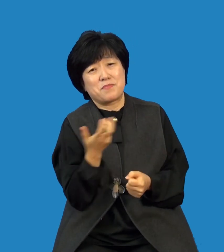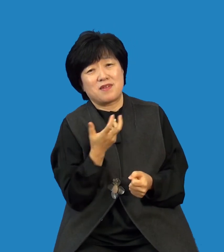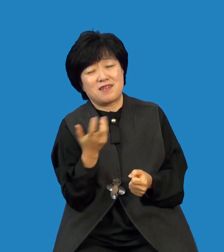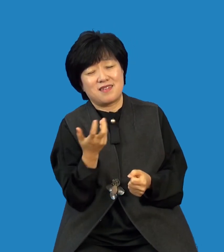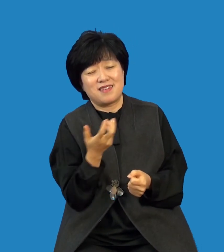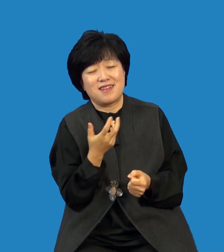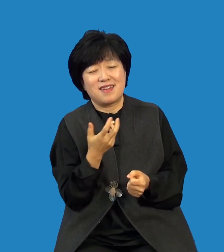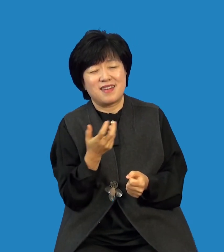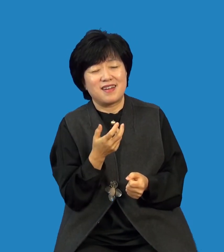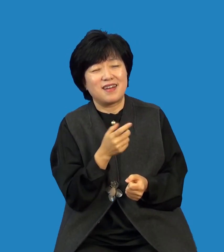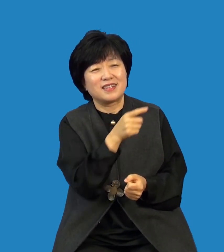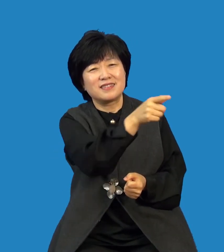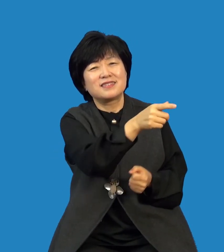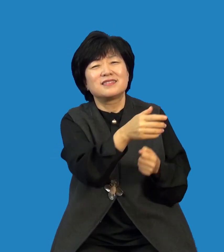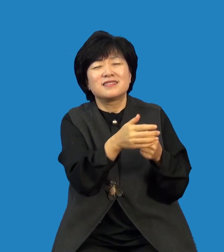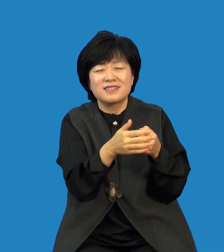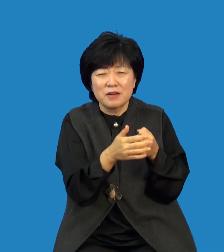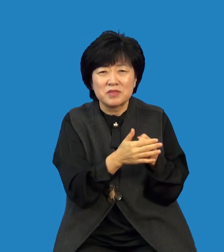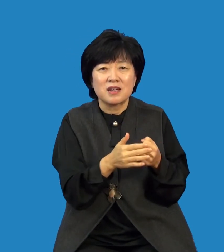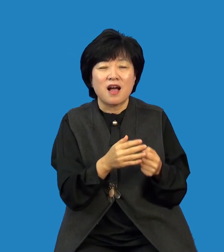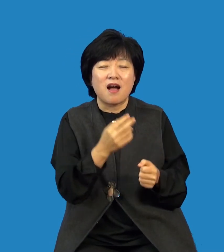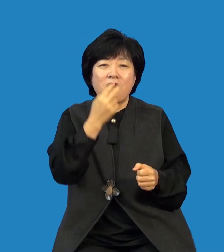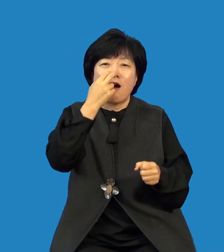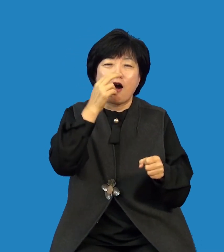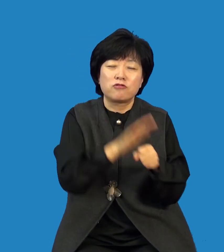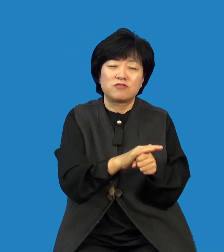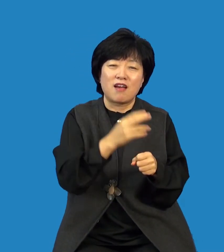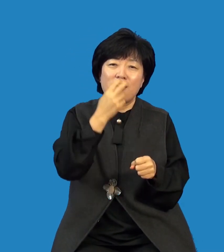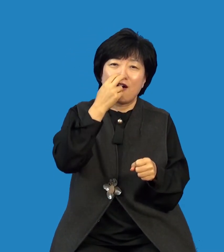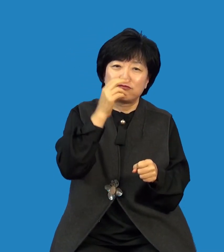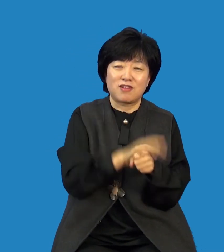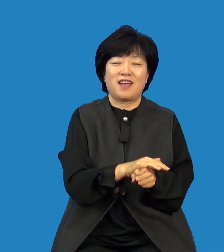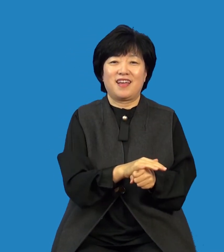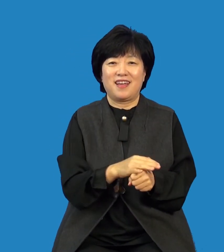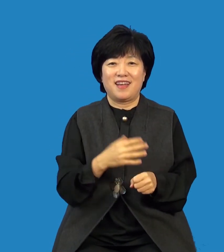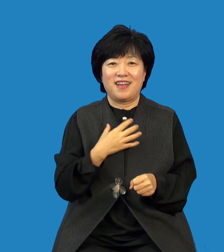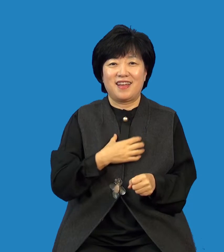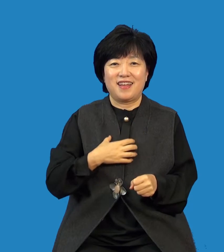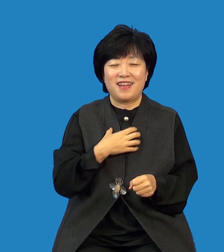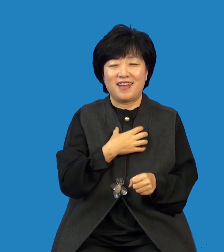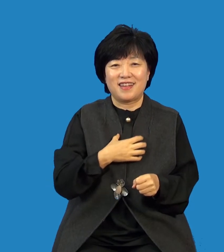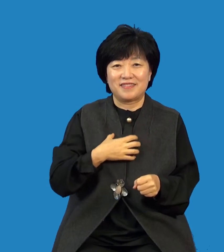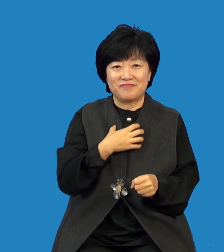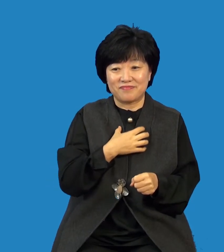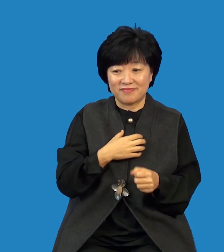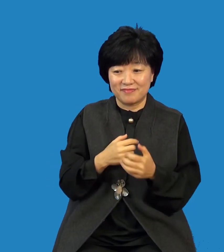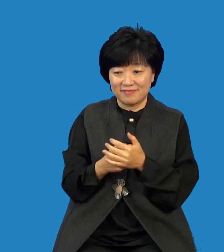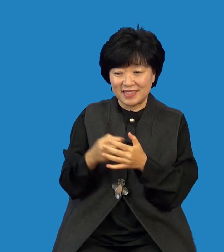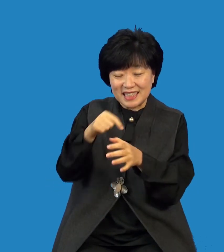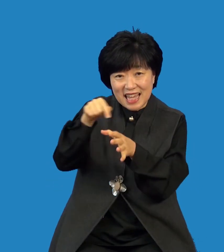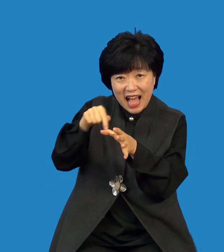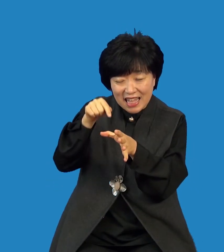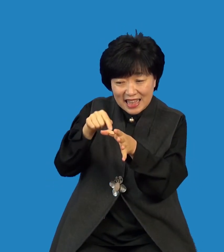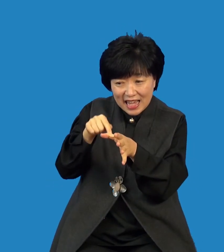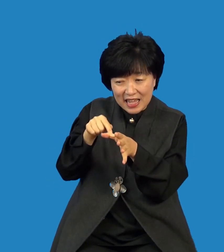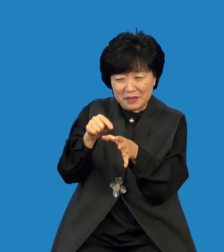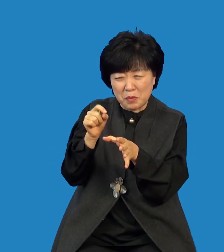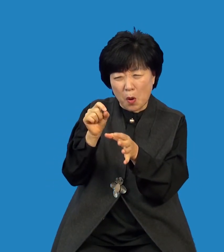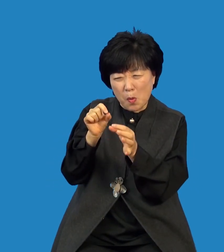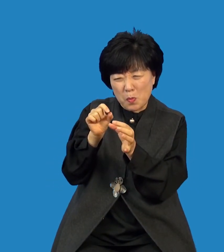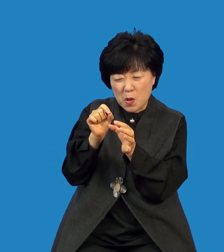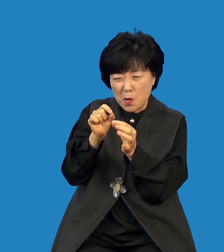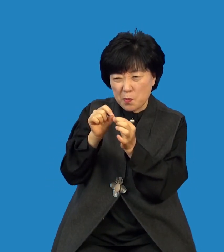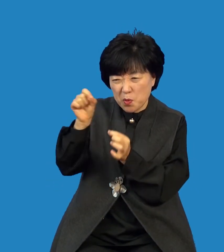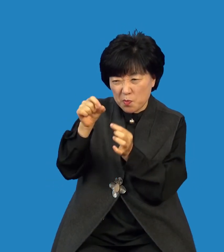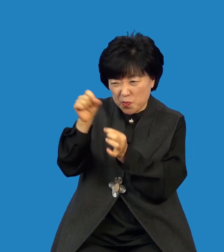이제 거기에 결정을 맺어가지고 뾰족뾰족하게 바늘 같은 것이 안에서 막 찌르는 건데, 이걸 이제 분해시켜줘야 해결이 되는 건데, 그 분해되는 약이 있거든.